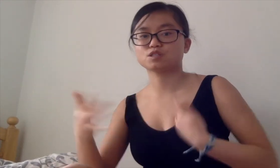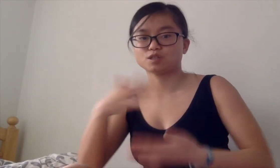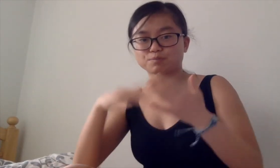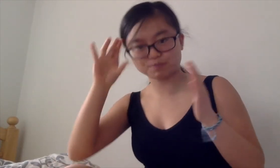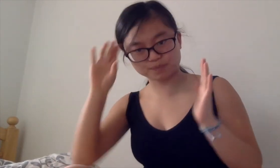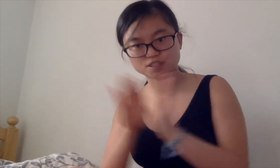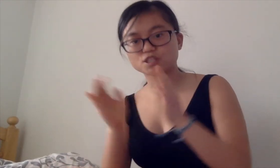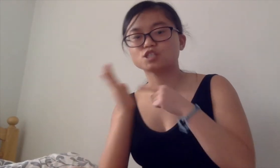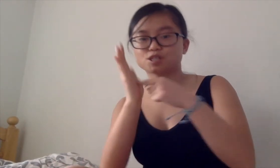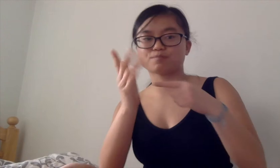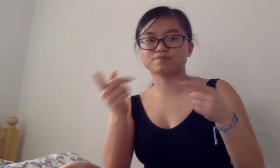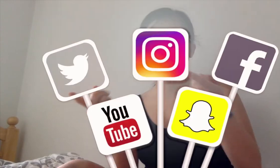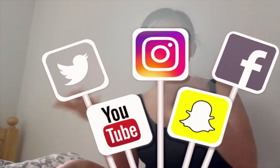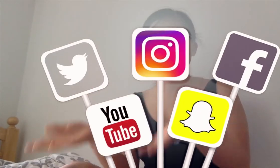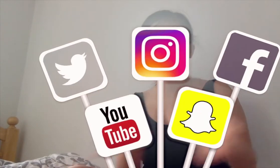这笨这